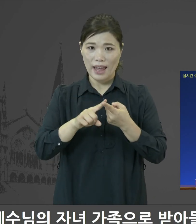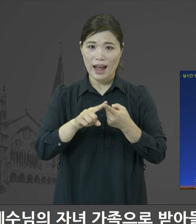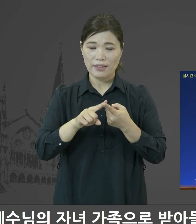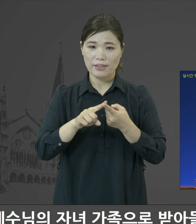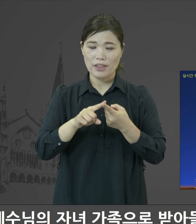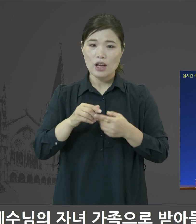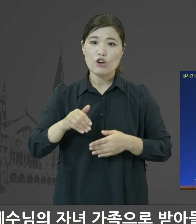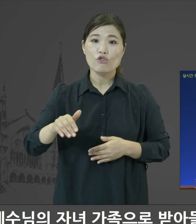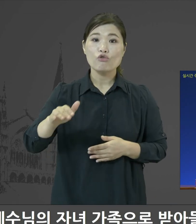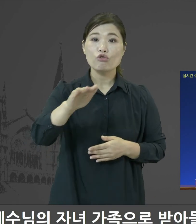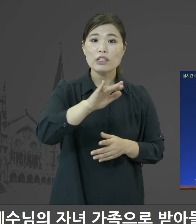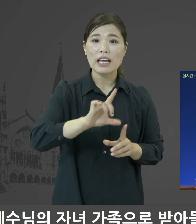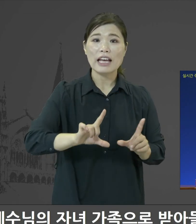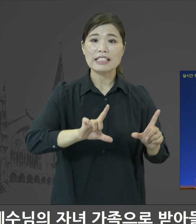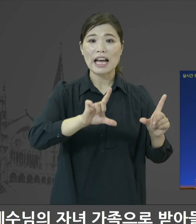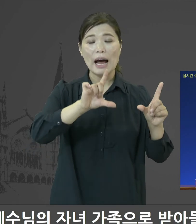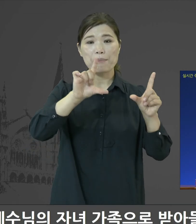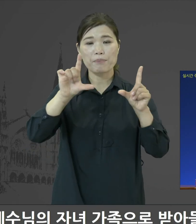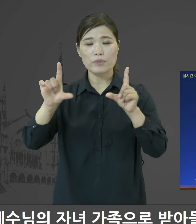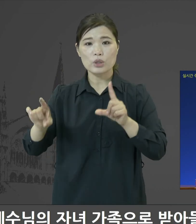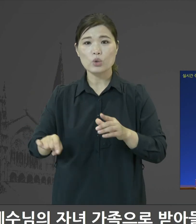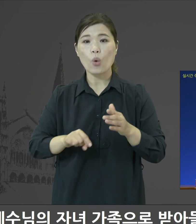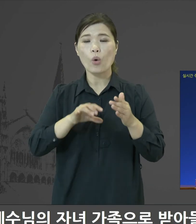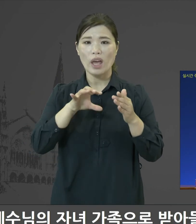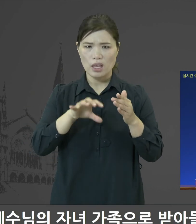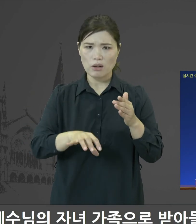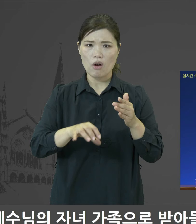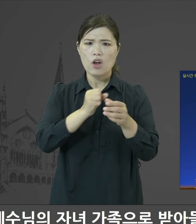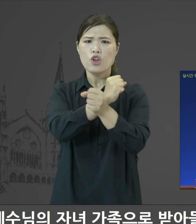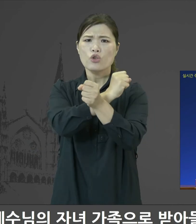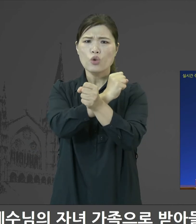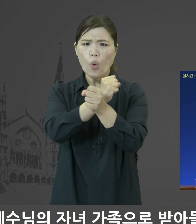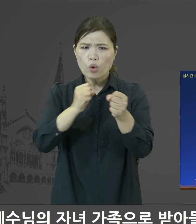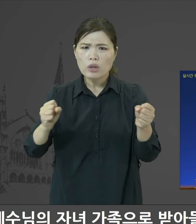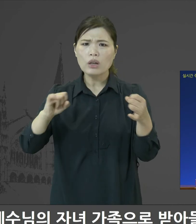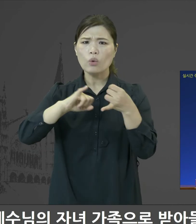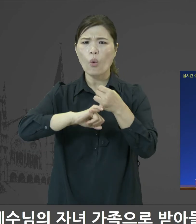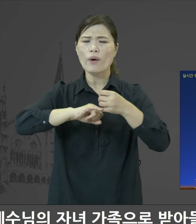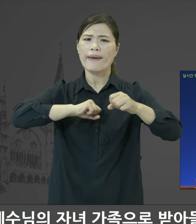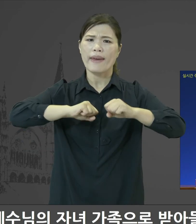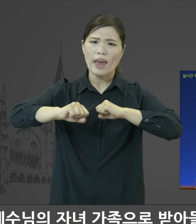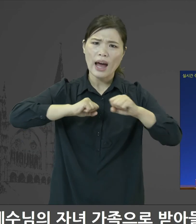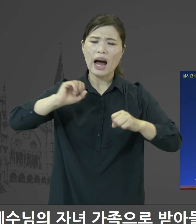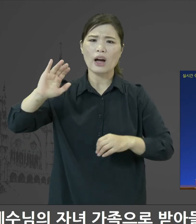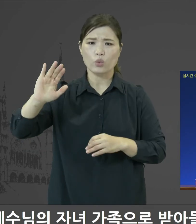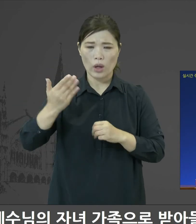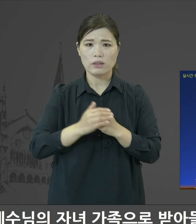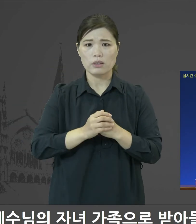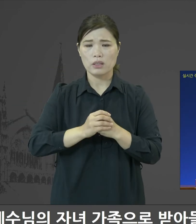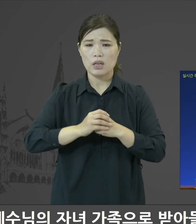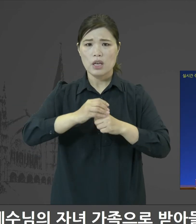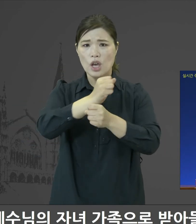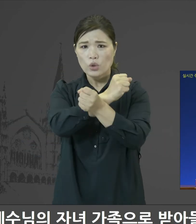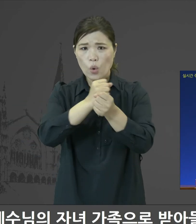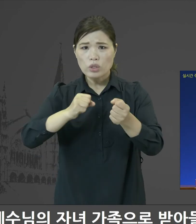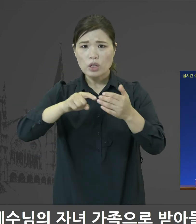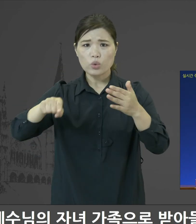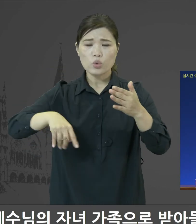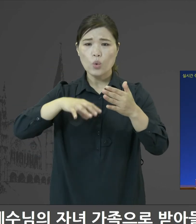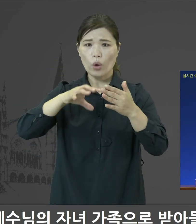우리들의 삶 속에서 용서를 실행해야 되는, 그 용서를 통해서 친절함과 불쌍히 여김을 이루어가는 새 사람의